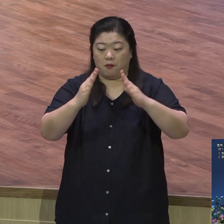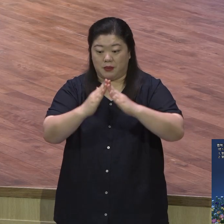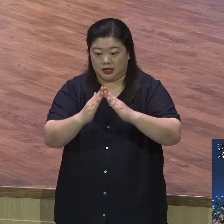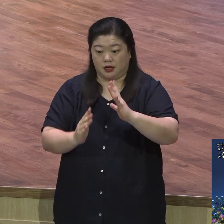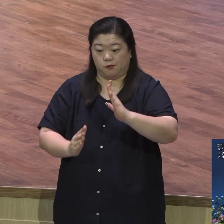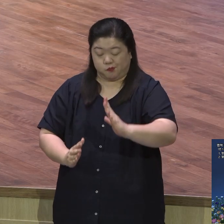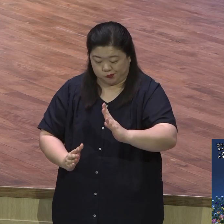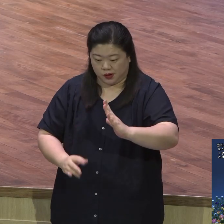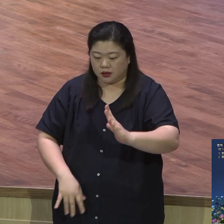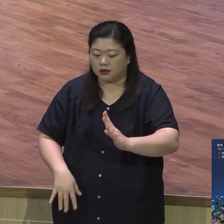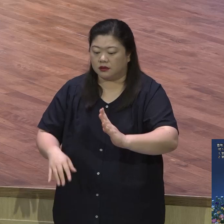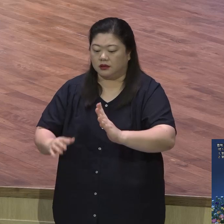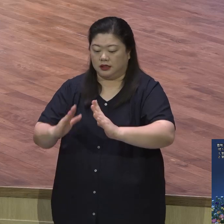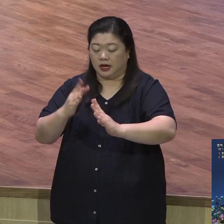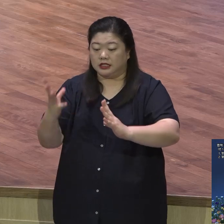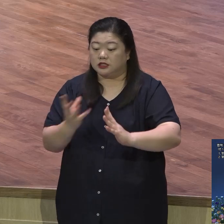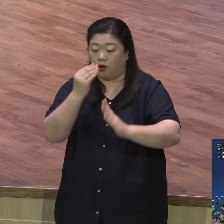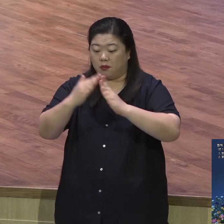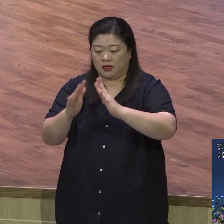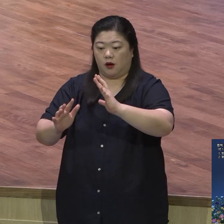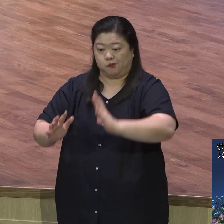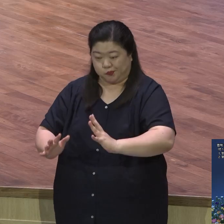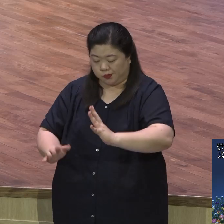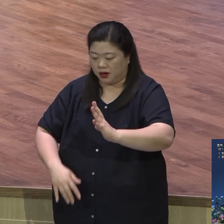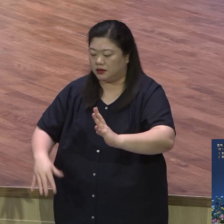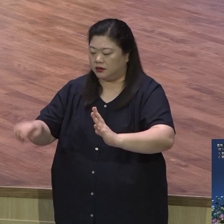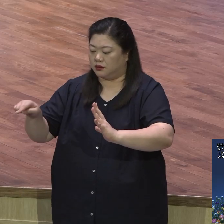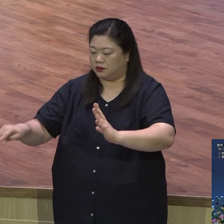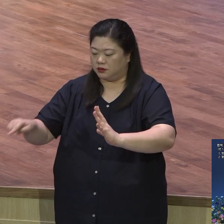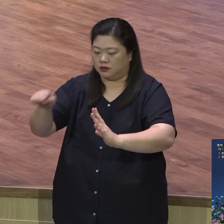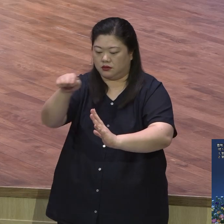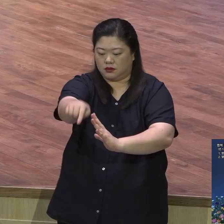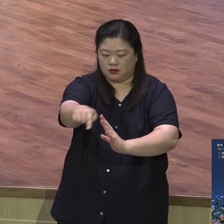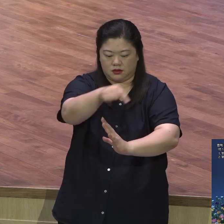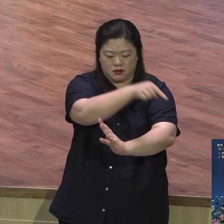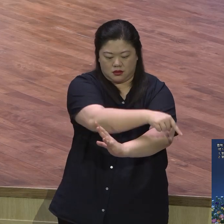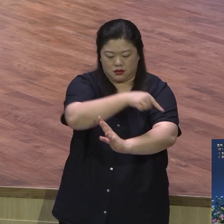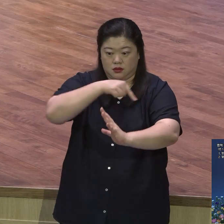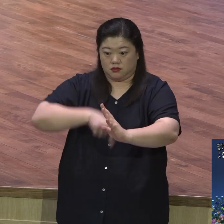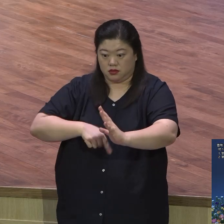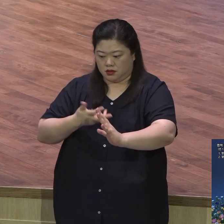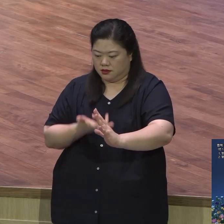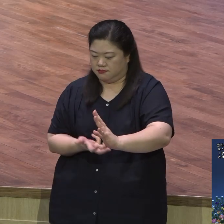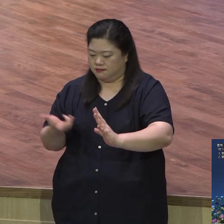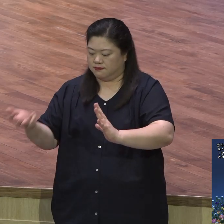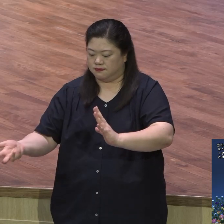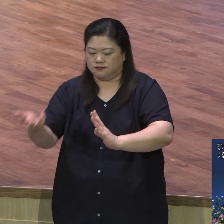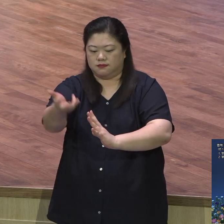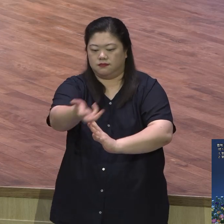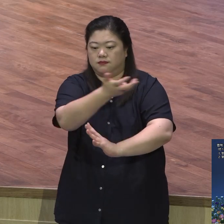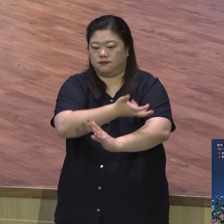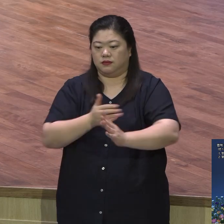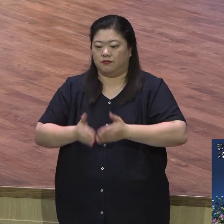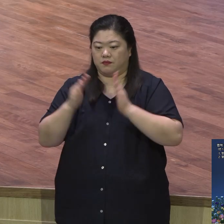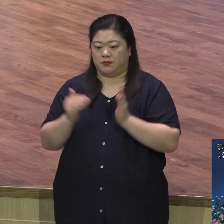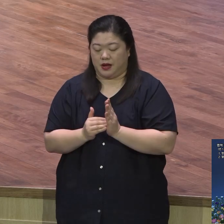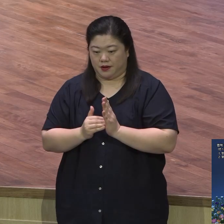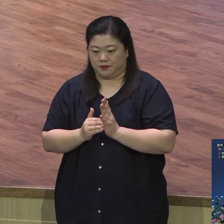나누고 동서남북으로 진을 딱 친 거예요 성막 중심으로 그러니까 성막이 주변에서 레위